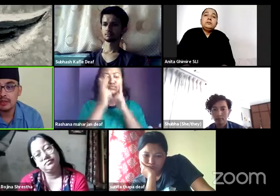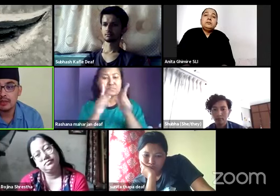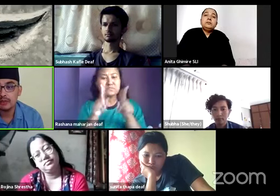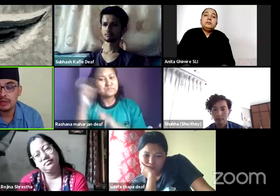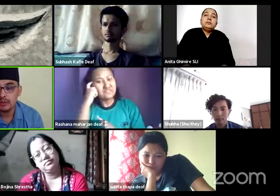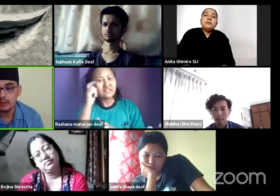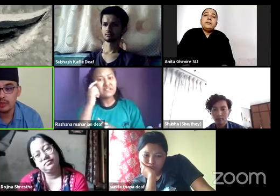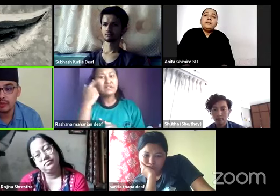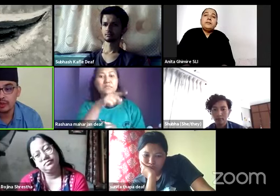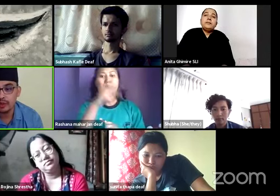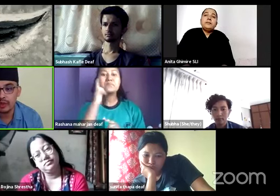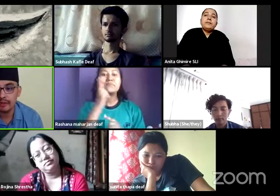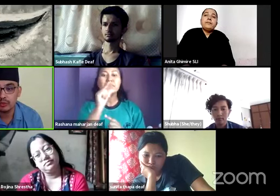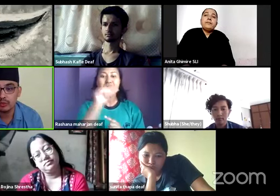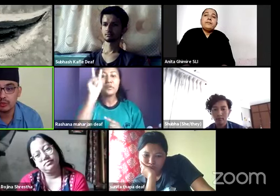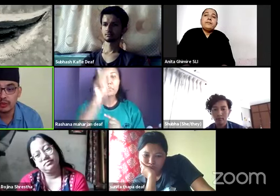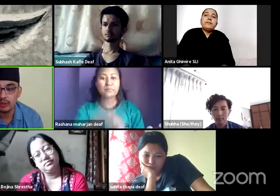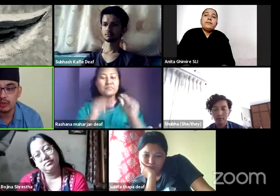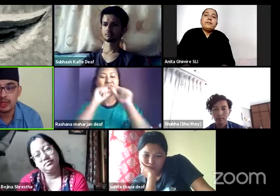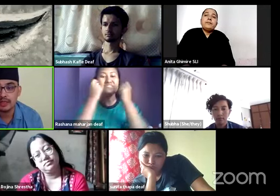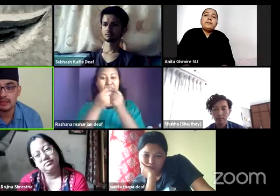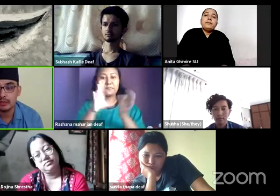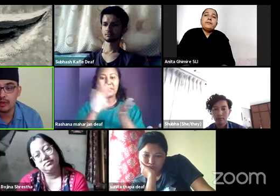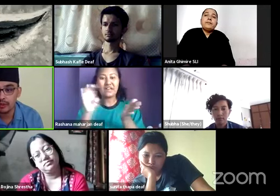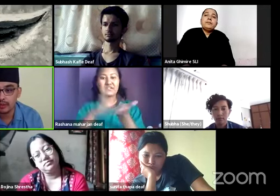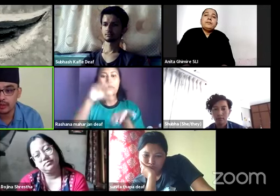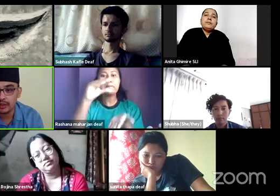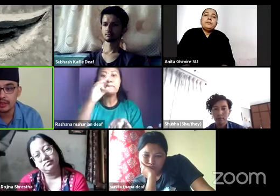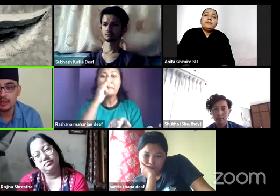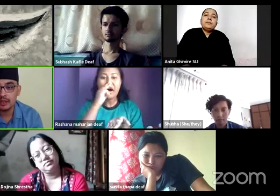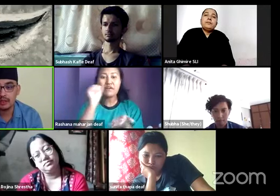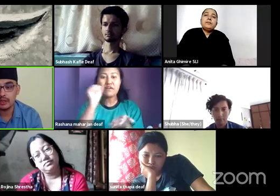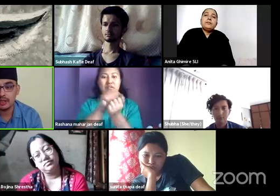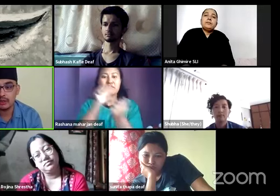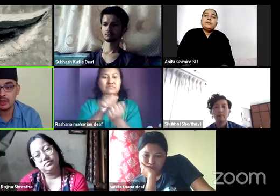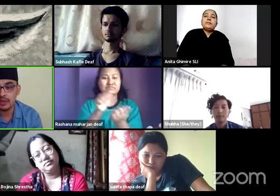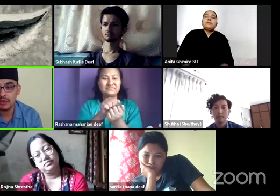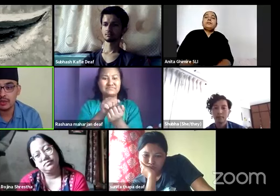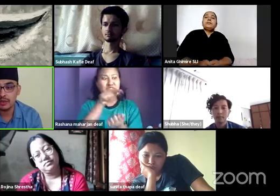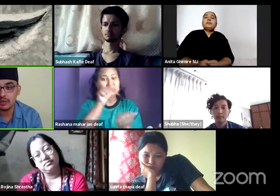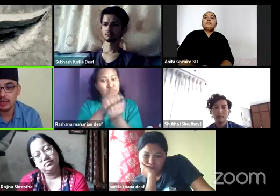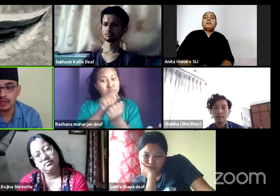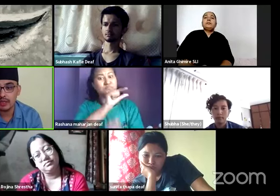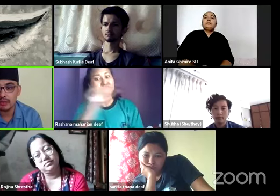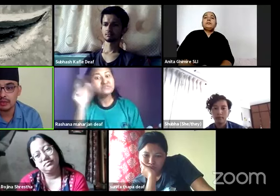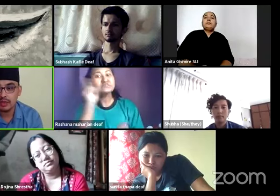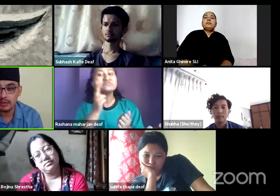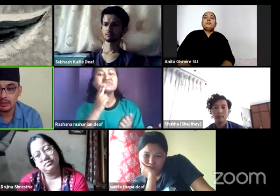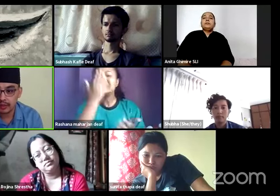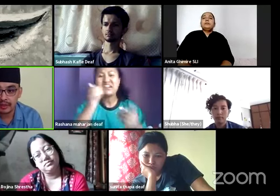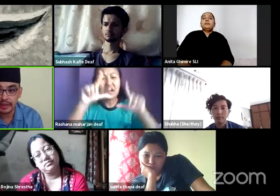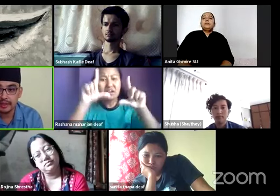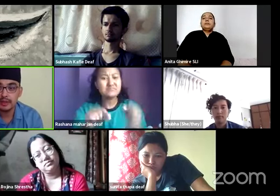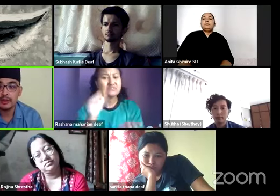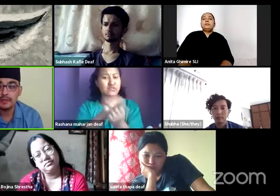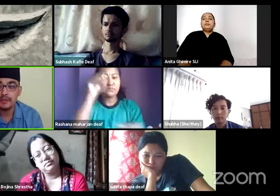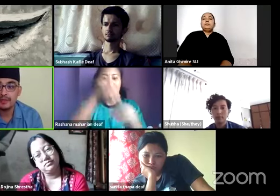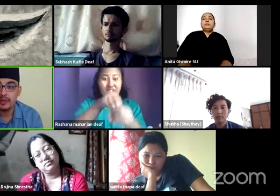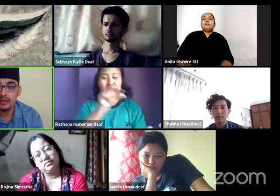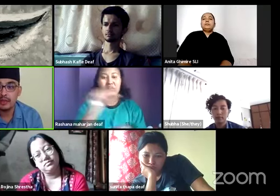चाहिँ अब मेन भनेको आफ्नो मनको कुरालाई चाहिँ अब अभिव्यक्त गर्ने, समाजमा कसरी हुन्छ त्यो कुरालाई चाहिँ अब भन्ने